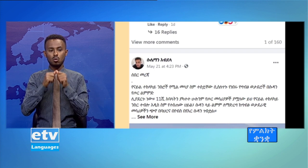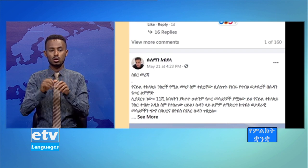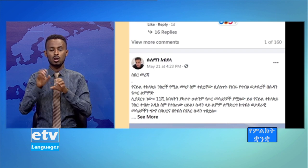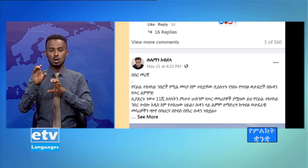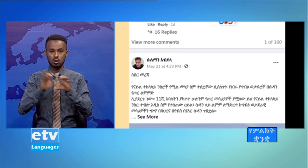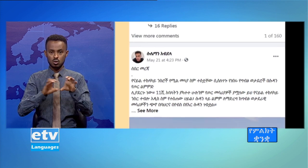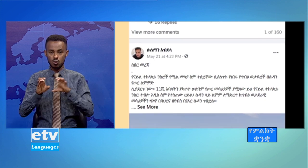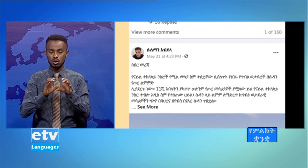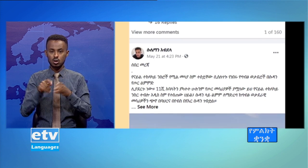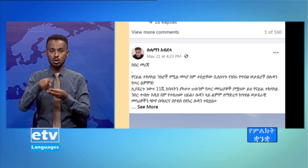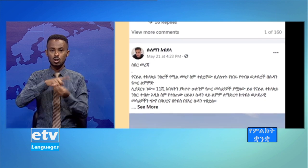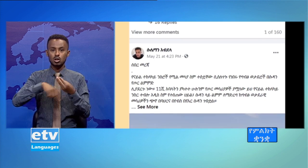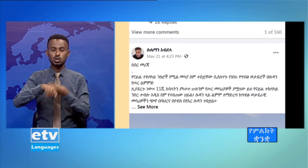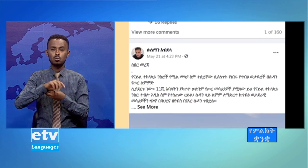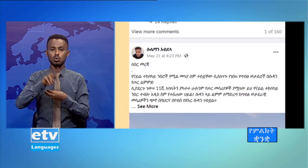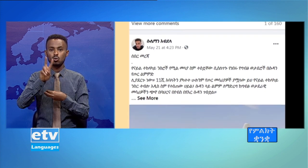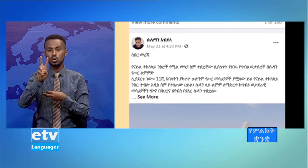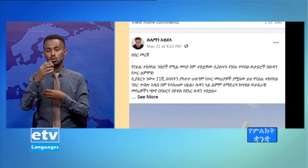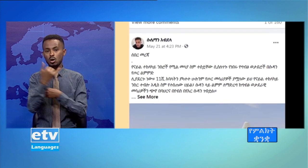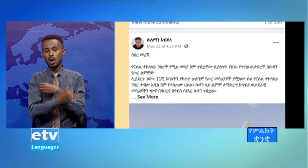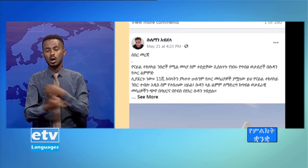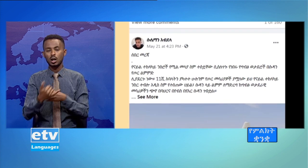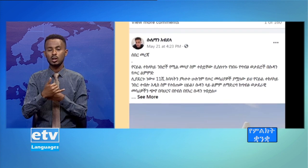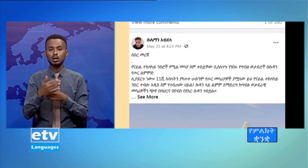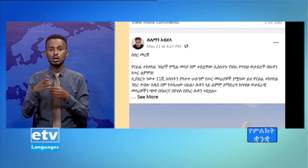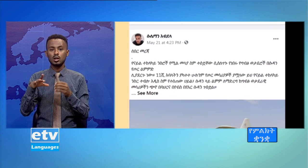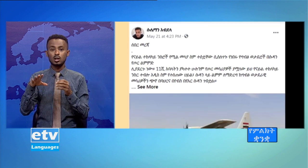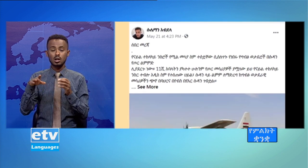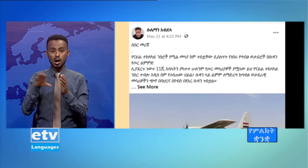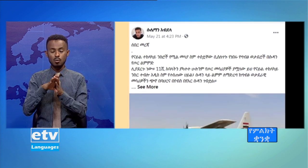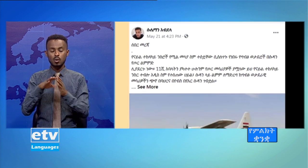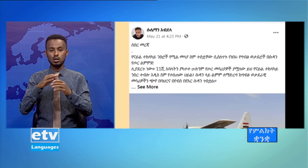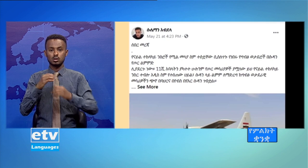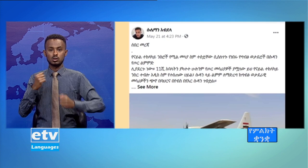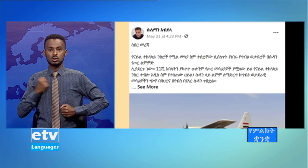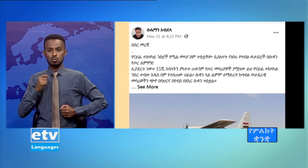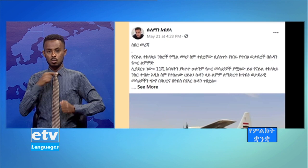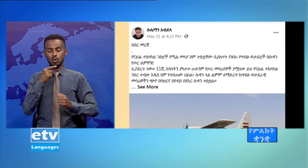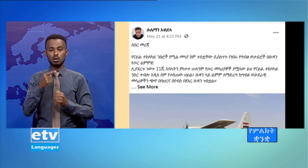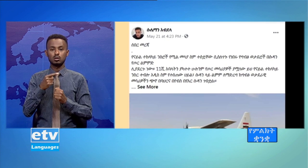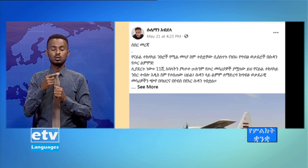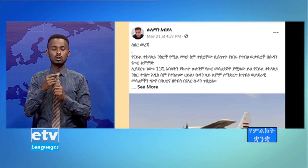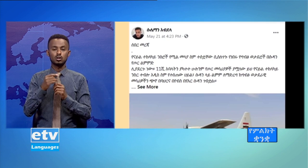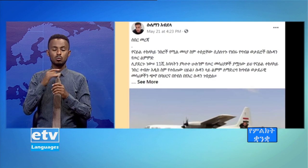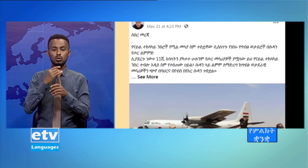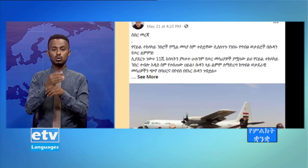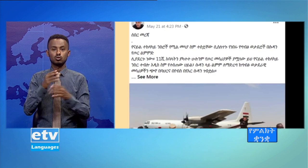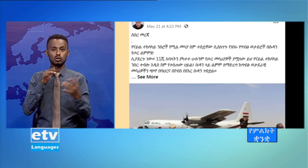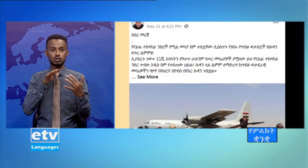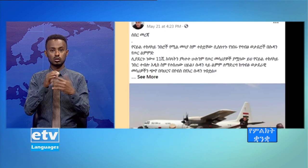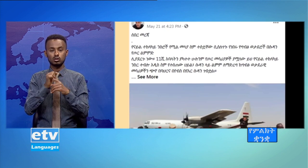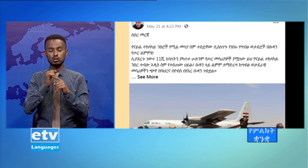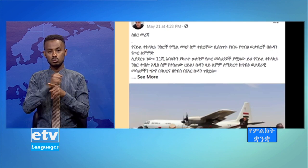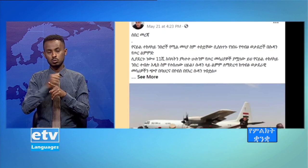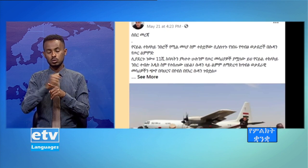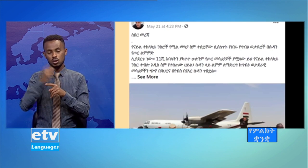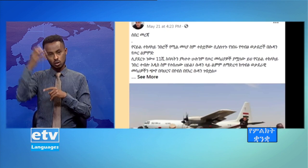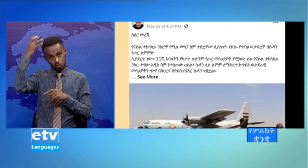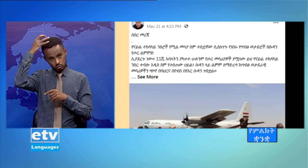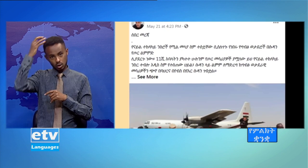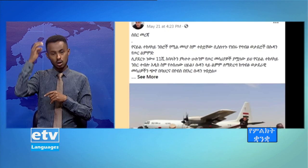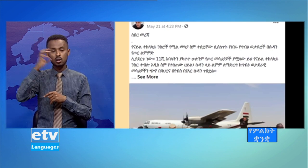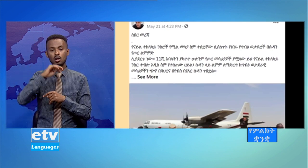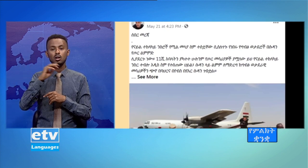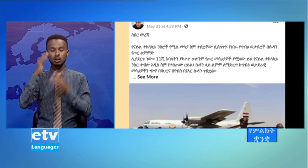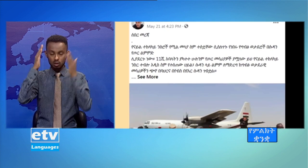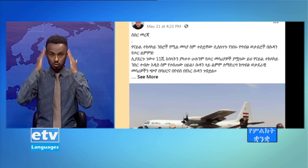አድርጓል። ከሰሞኑ ሁለቱ ሀገራት ያባይ ዘብ በሚል የሰየሙት ወታደራዊ ጦር ለመመድ የሱዳን ወታደራዊ መንግስት ከግብጽ ጋር